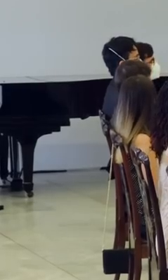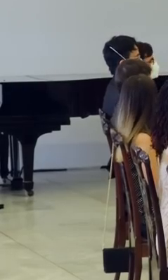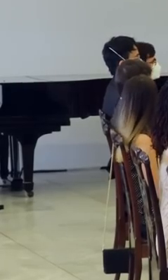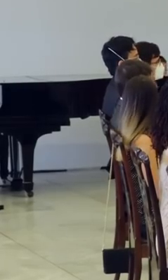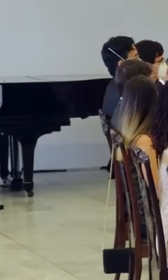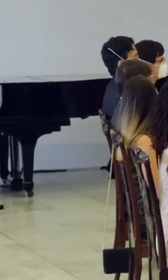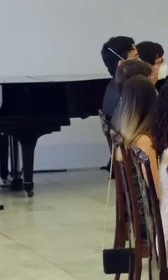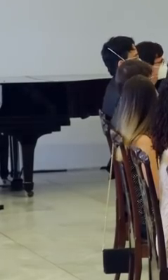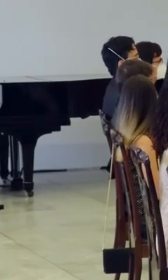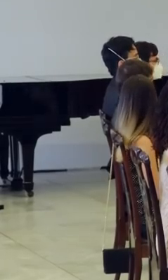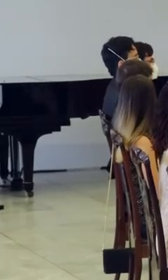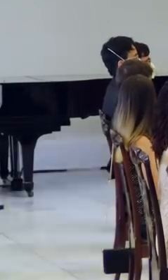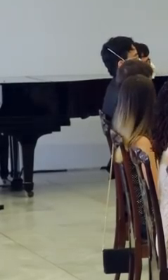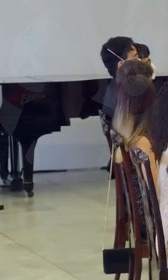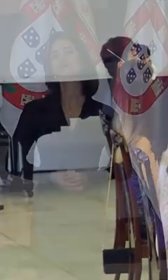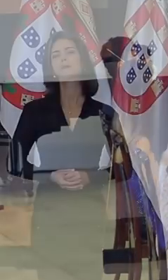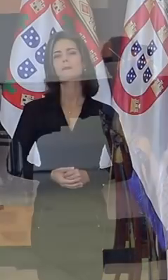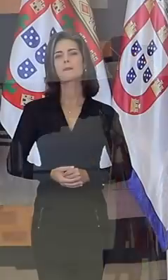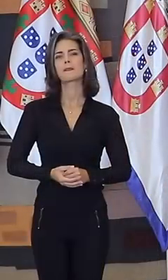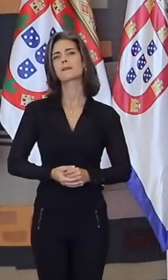Jonathan de Assis Paz Braga.